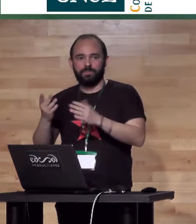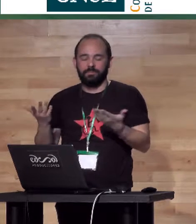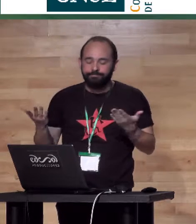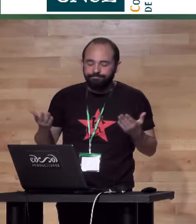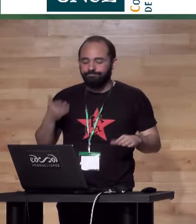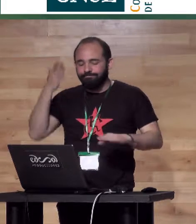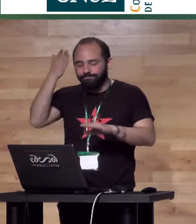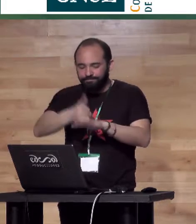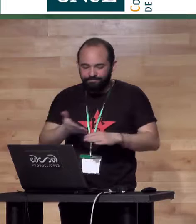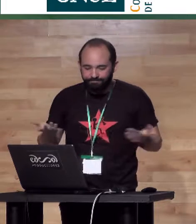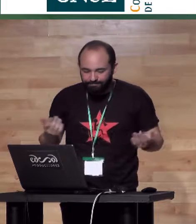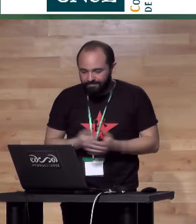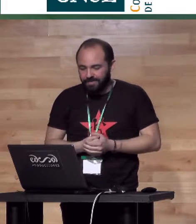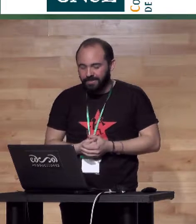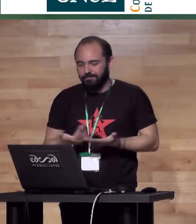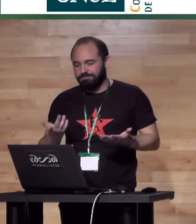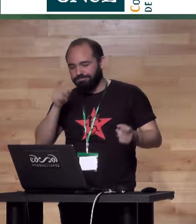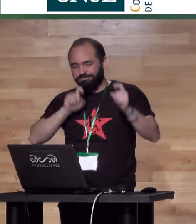que va a un entierro de un amigo.